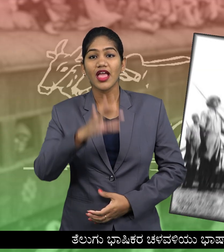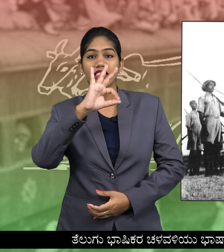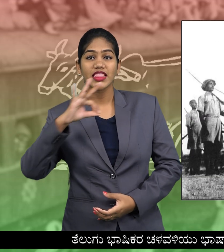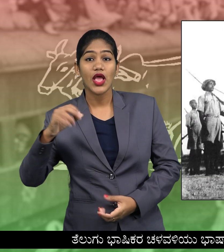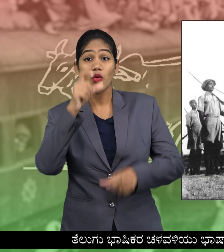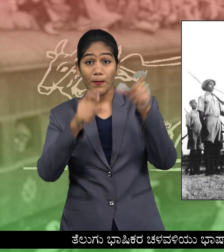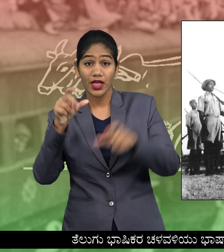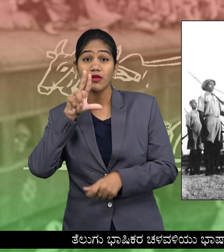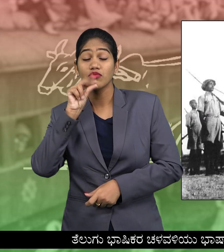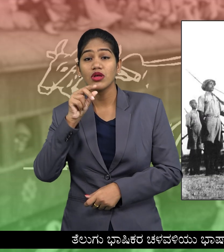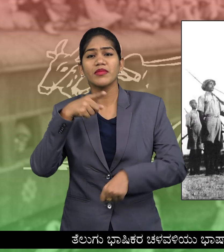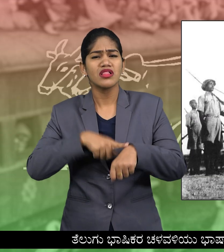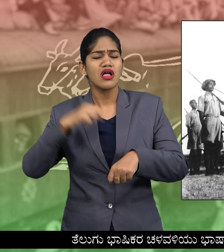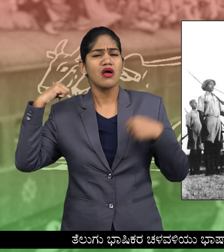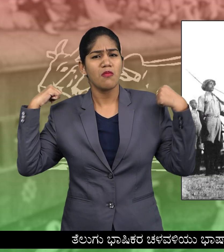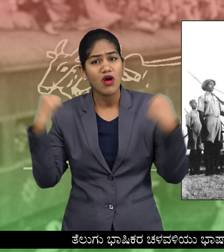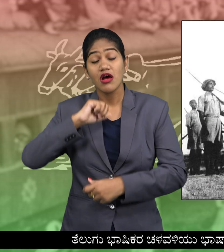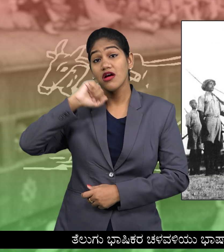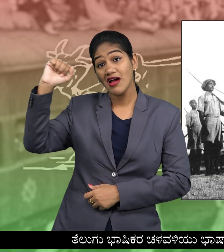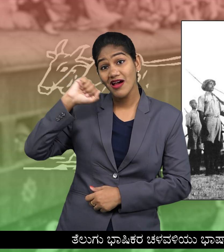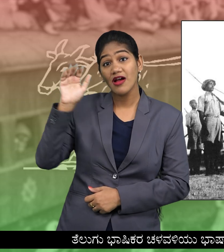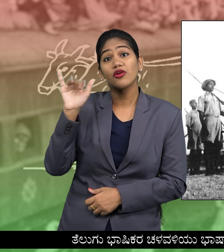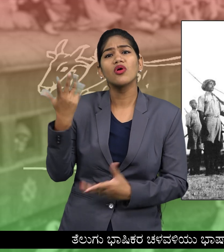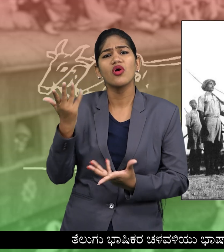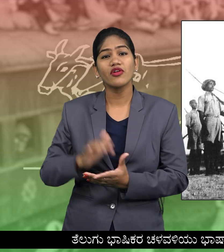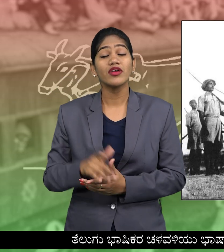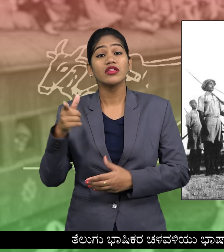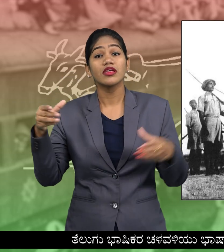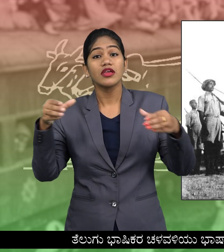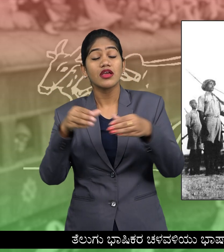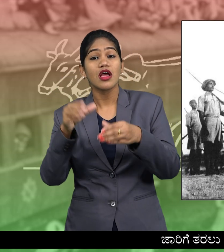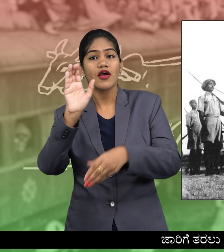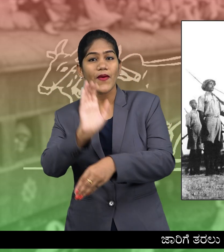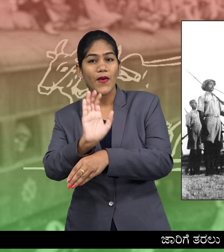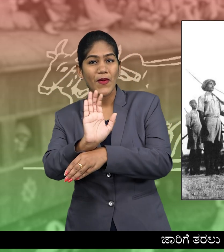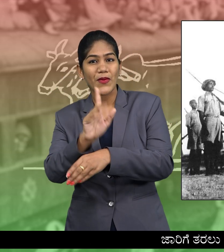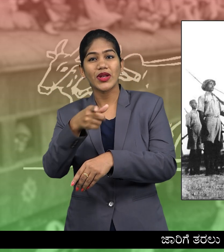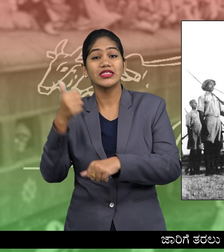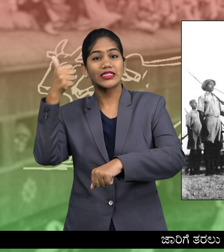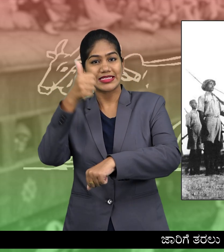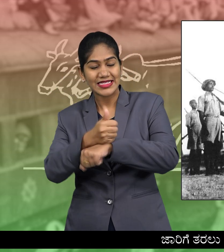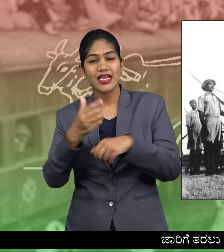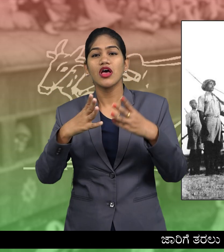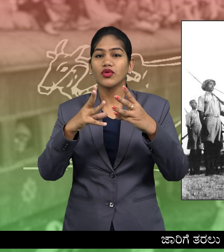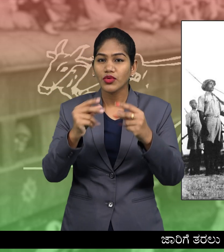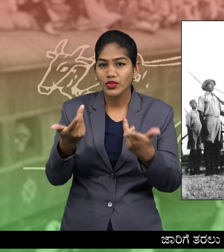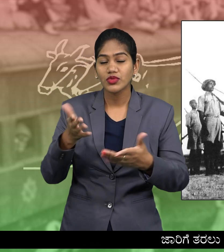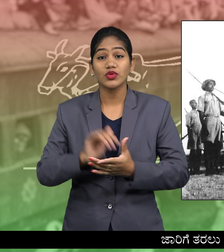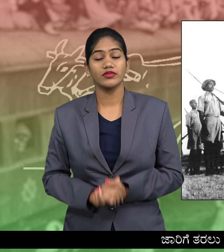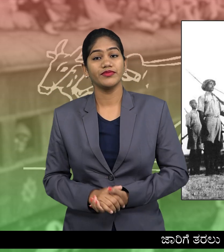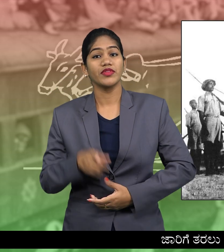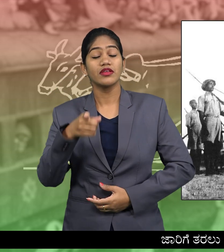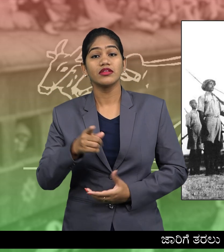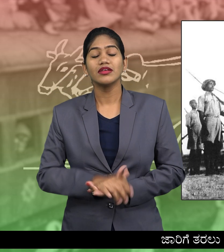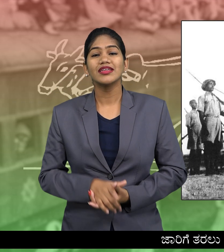ತೆಲುಗು ಭಾಷಿಕರು ಚಳುವಳಿಯು ಭಾಷಾವಾರು ರಾಜ್ಯಗಳ ಪರವಾಗಿ ನಿರ್ಣಯಗಳನ್ನು ಜಾರಿಗೆ ತರಲು ಕಾಂಗ್ರೆಸ್ಗೆ ಕರೆ